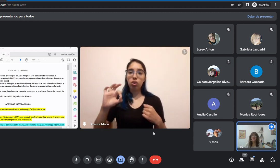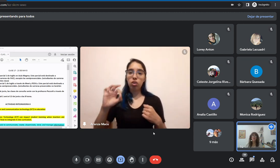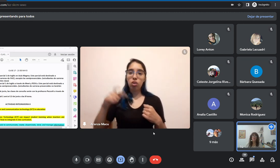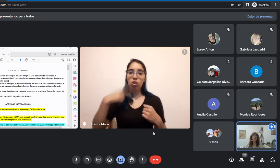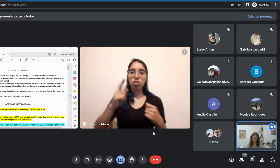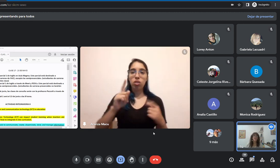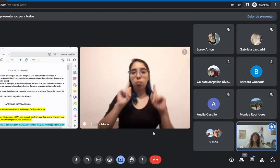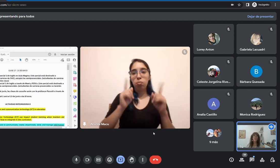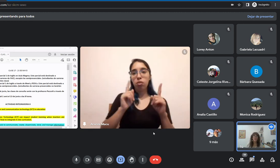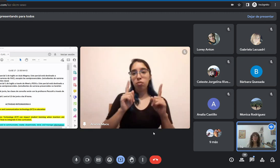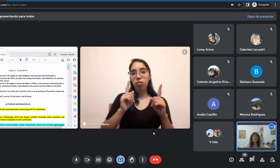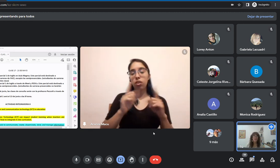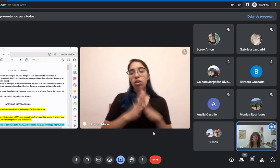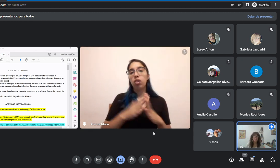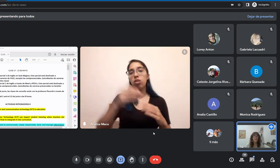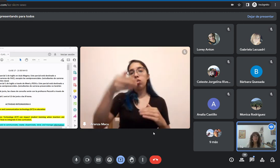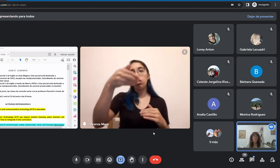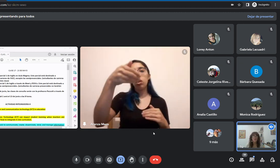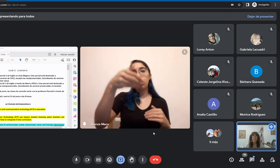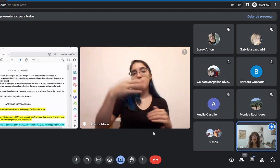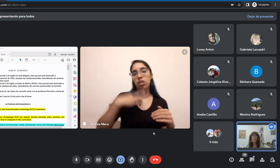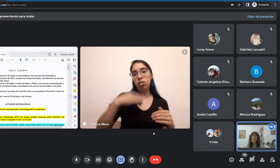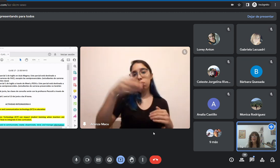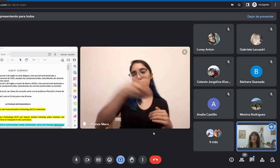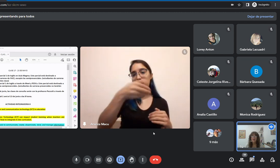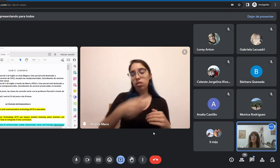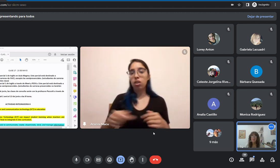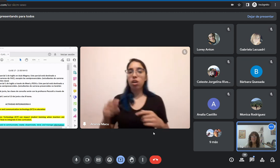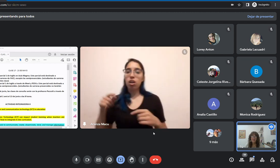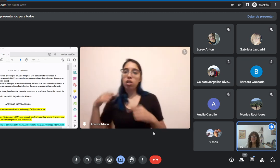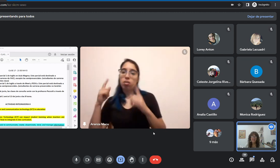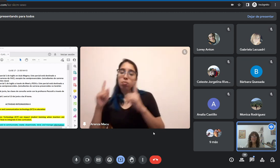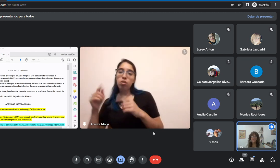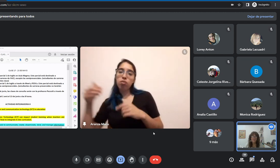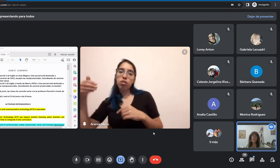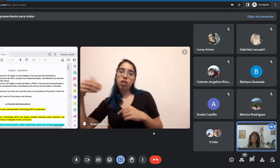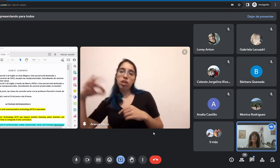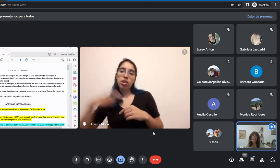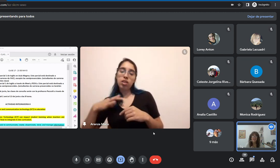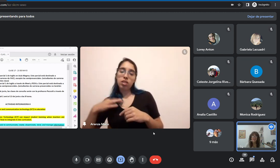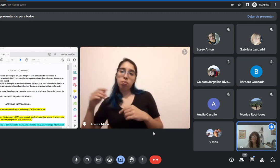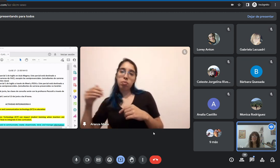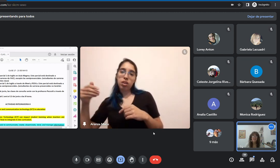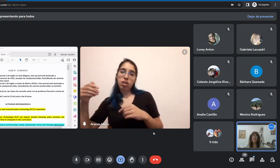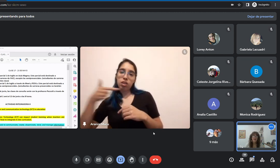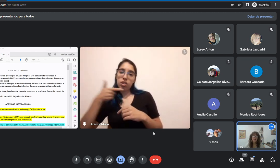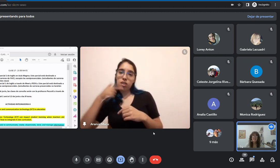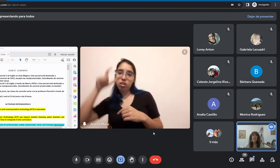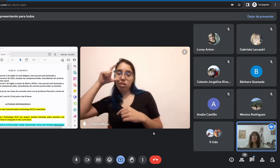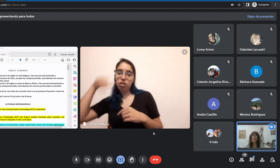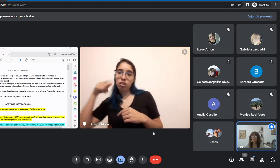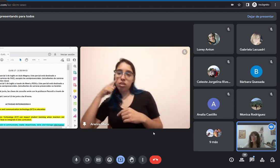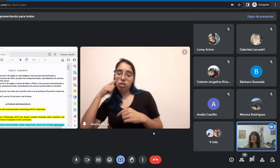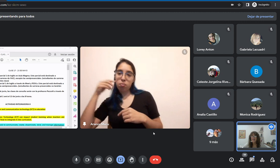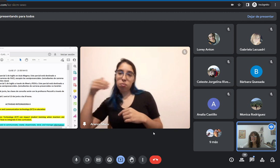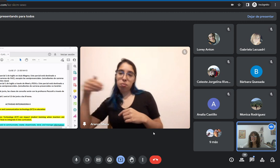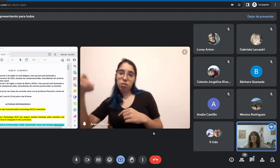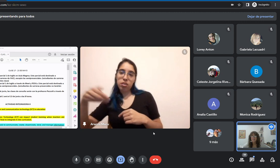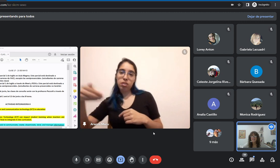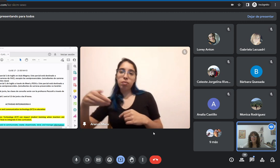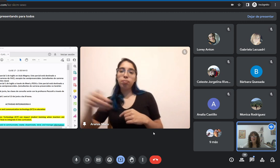bueno, aparte los que están rindiendo recuperatorio también para que tengan esa clase. Así que bueno, ya ahí